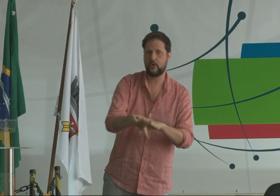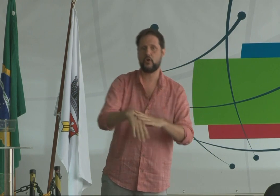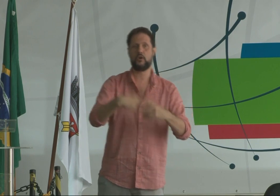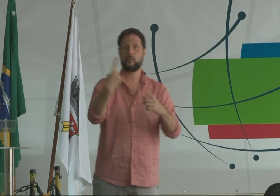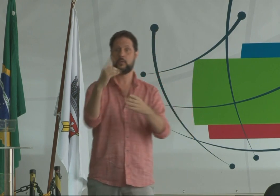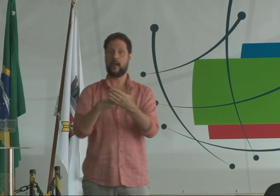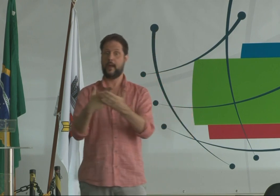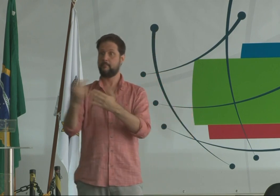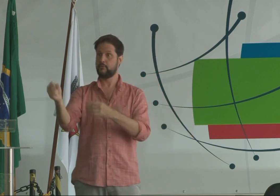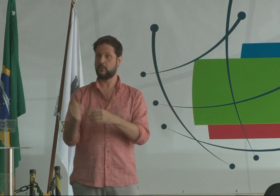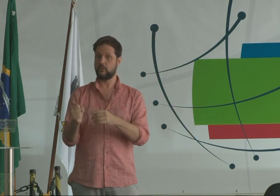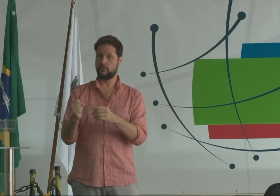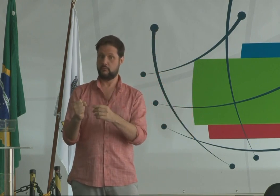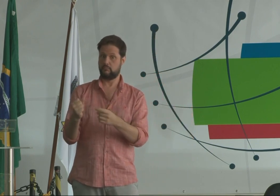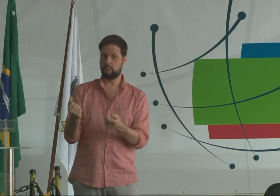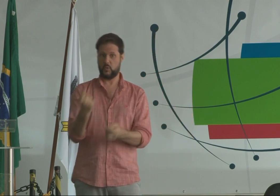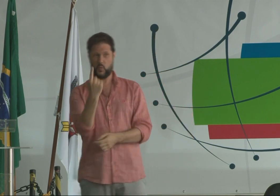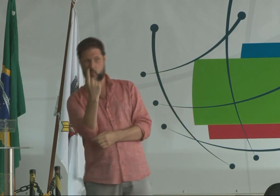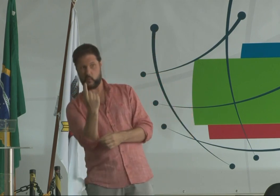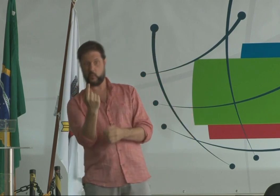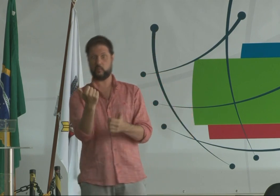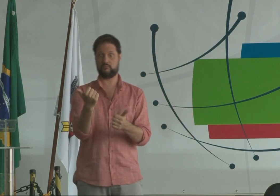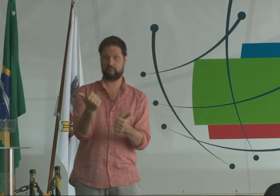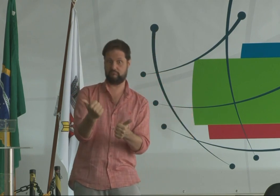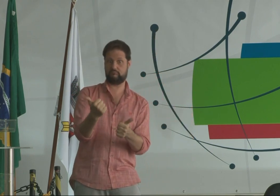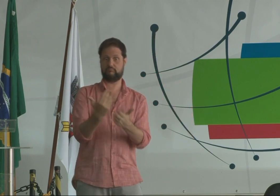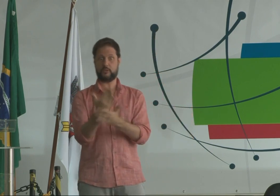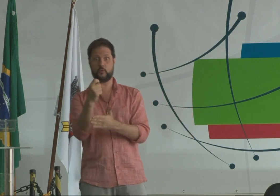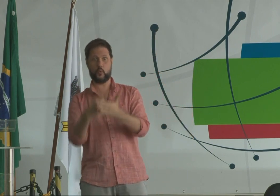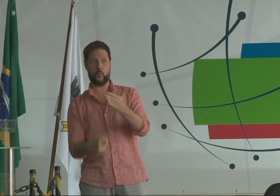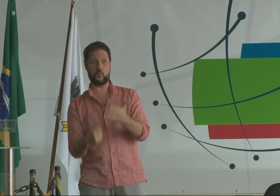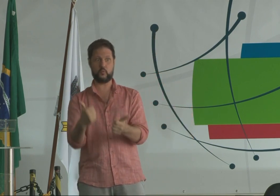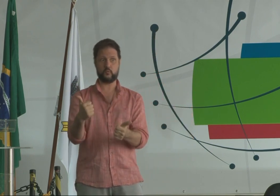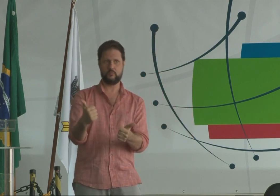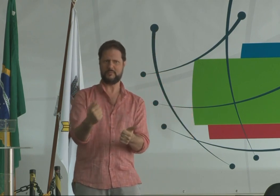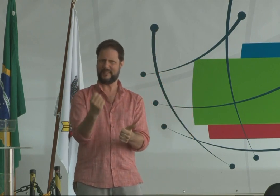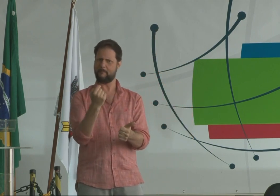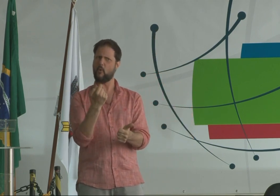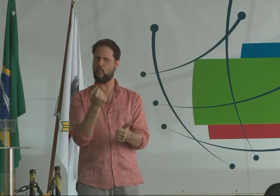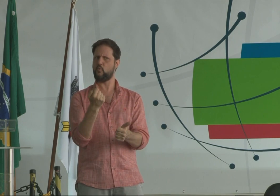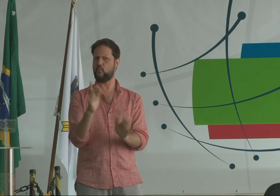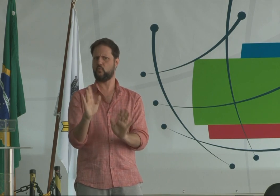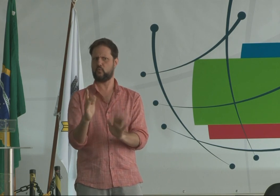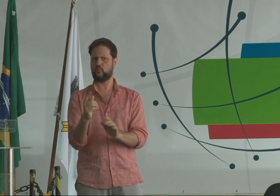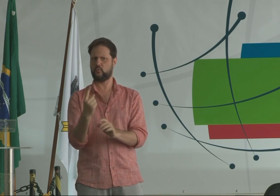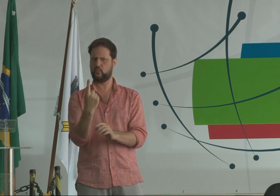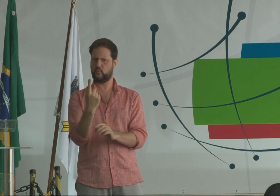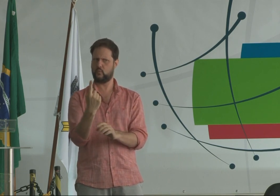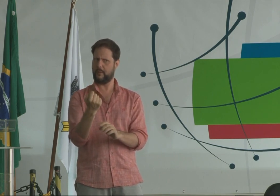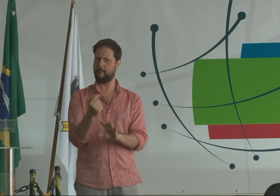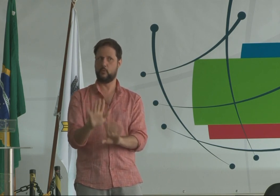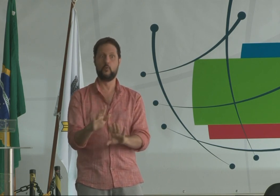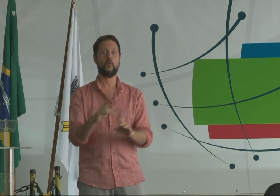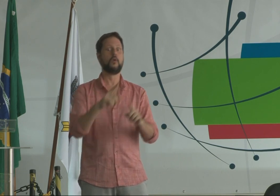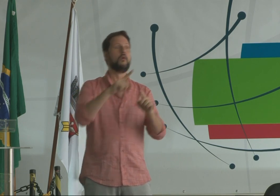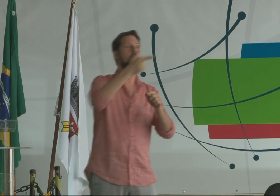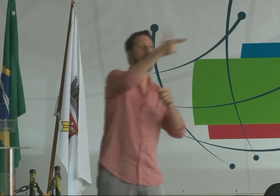Aqui no Cefó, a gente tem um intérprete, isso já é uma conquista muito grande, eu sei que isso é muito pouco, exemplo, apenas